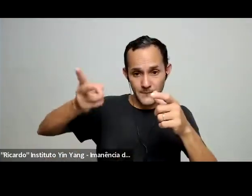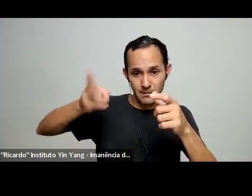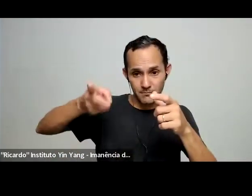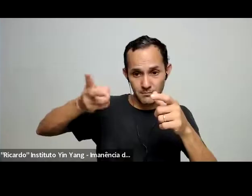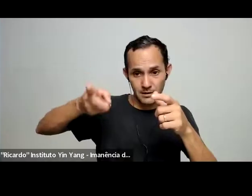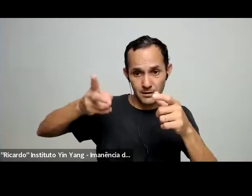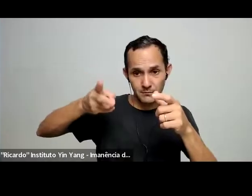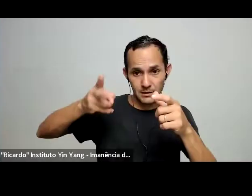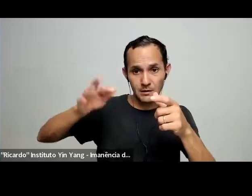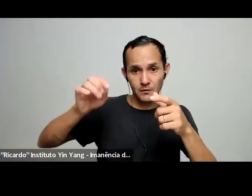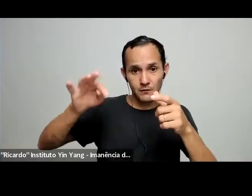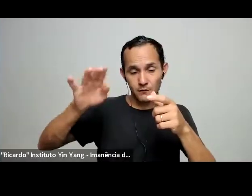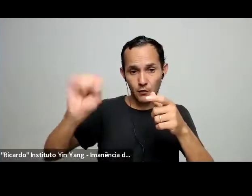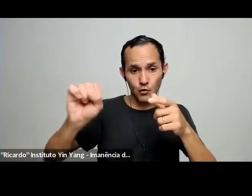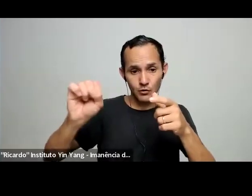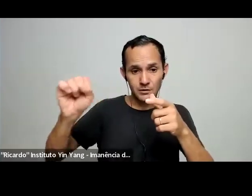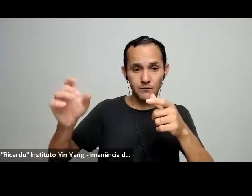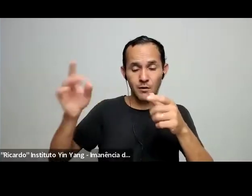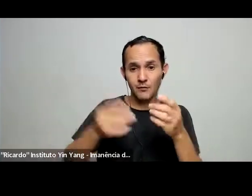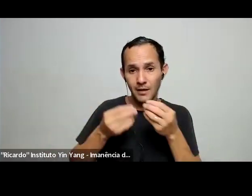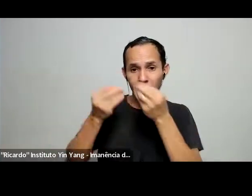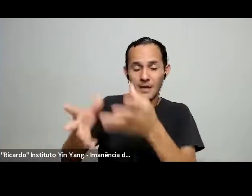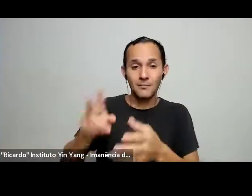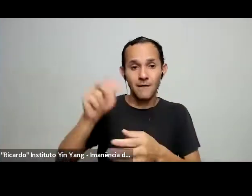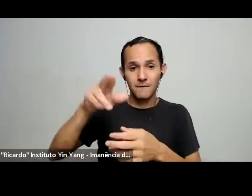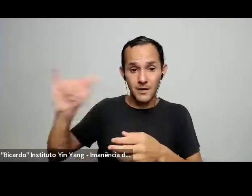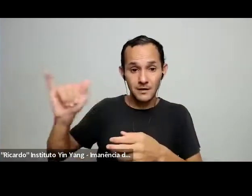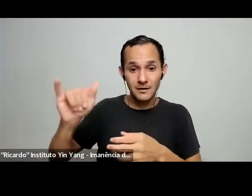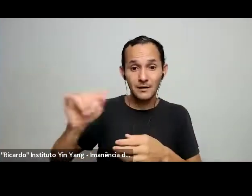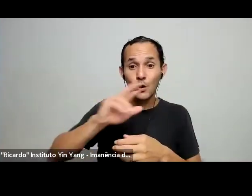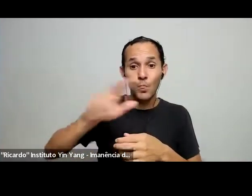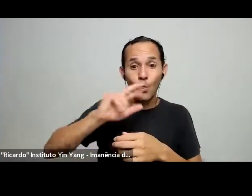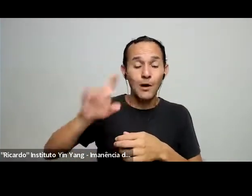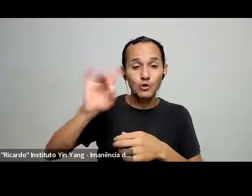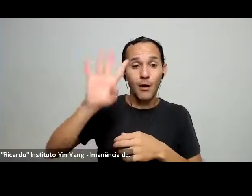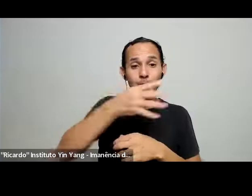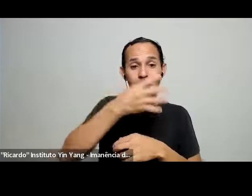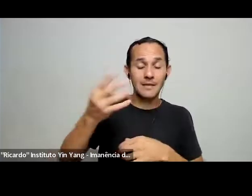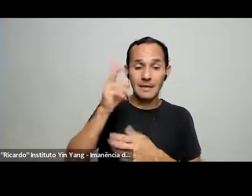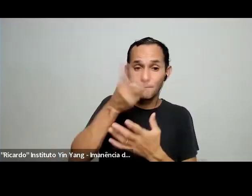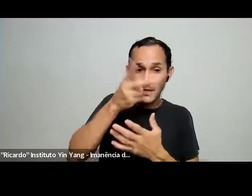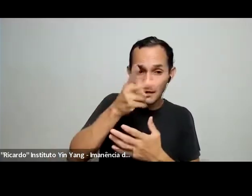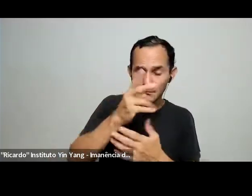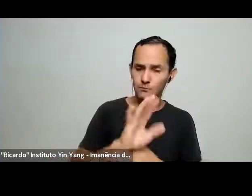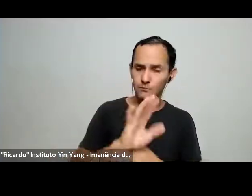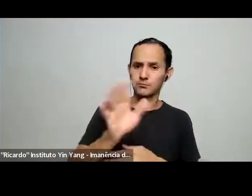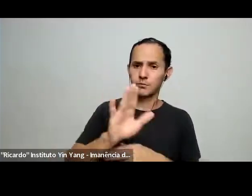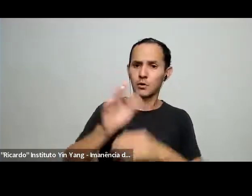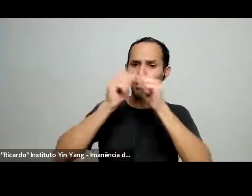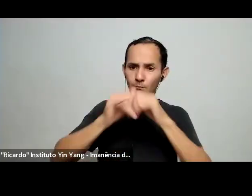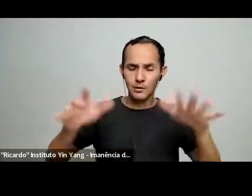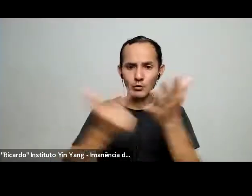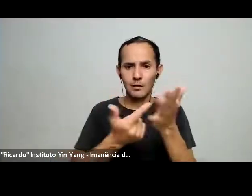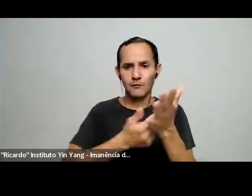essas mesmas fontes foi passada para a Vânia, não se trata da mesma planilha científica que a gente vai publicar do nosso